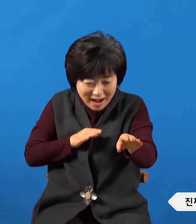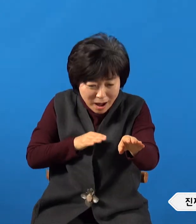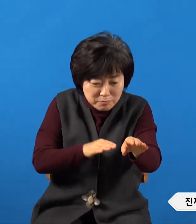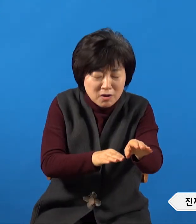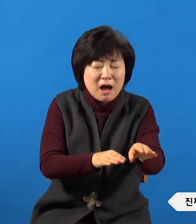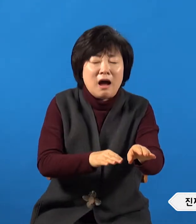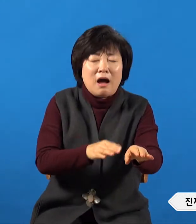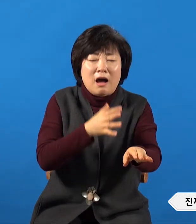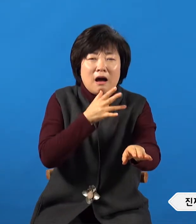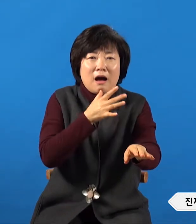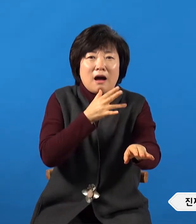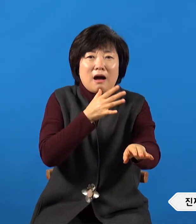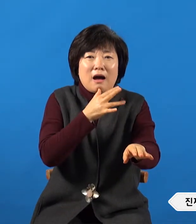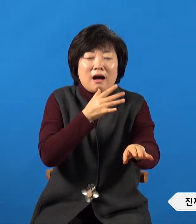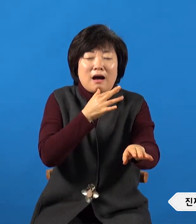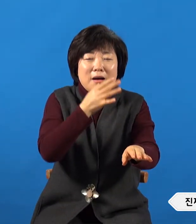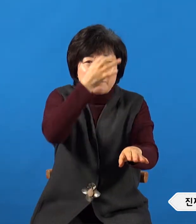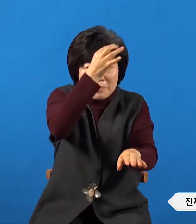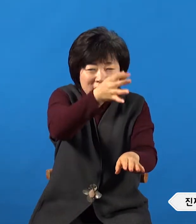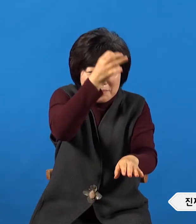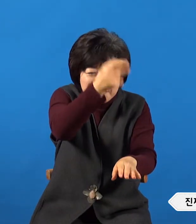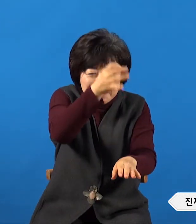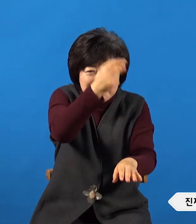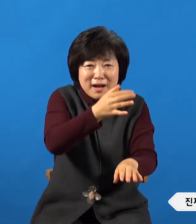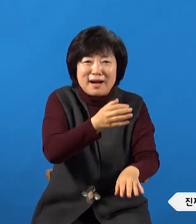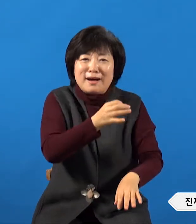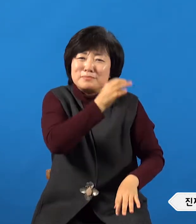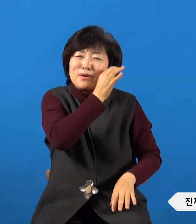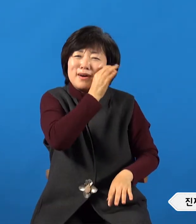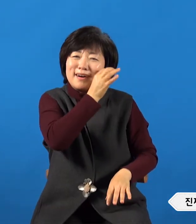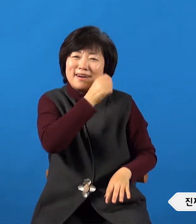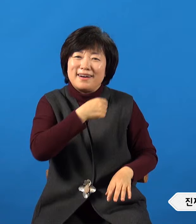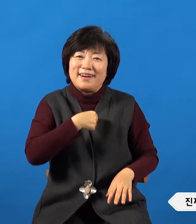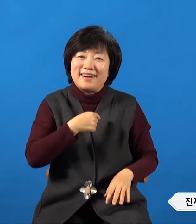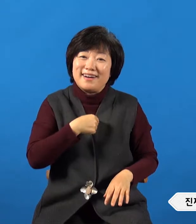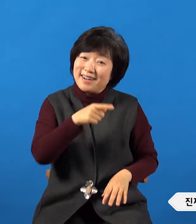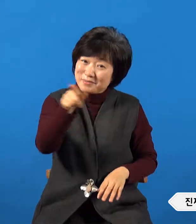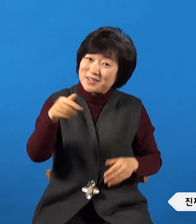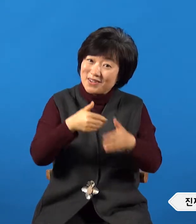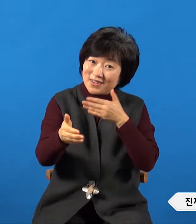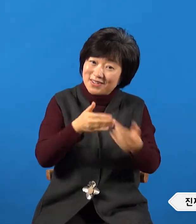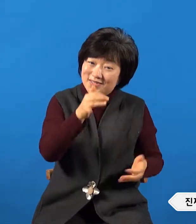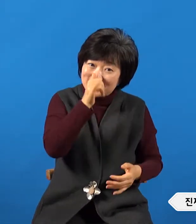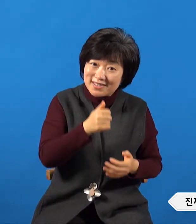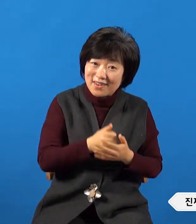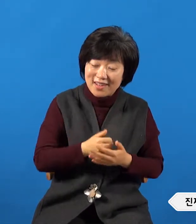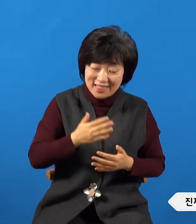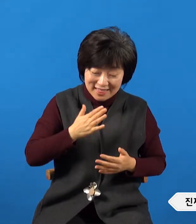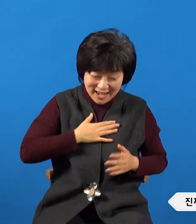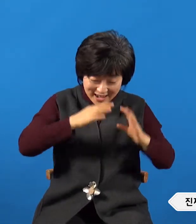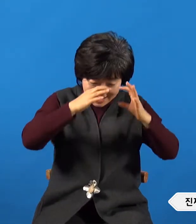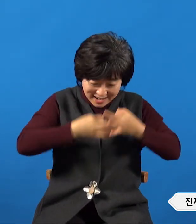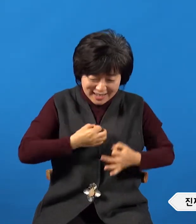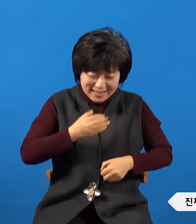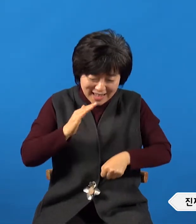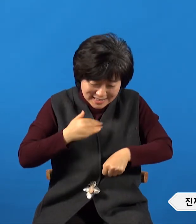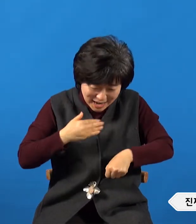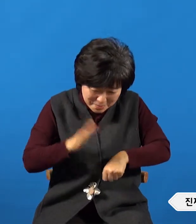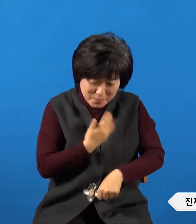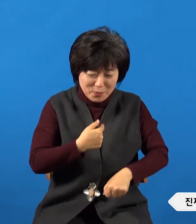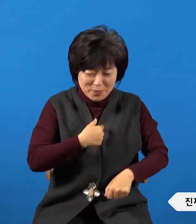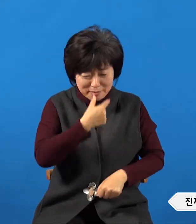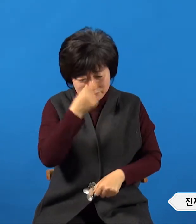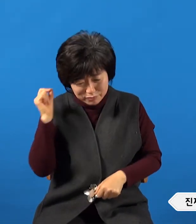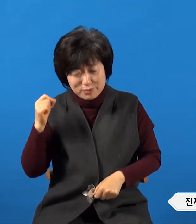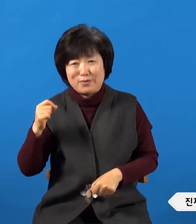미안하고 창피했는지 모릅니다. 여러분 그런 경험을 해보신 적이 있다면 나도 부족합니다. 나도